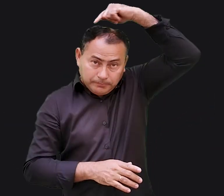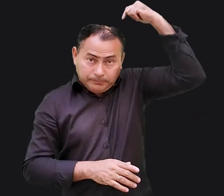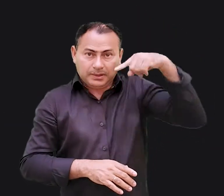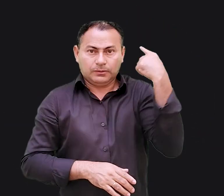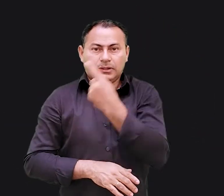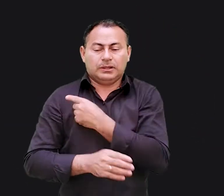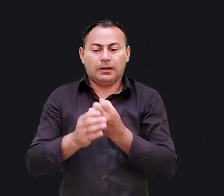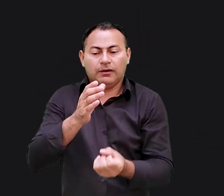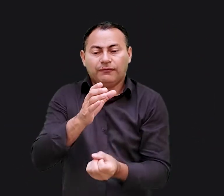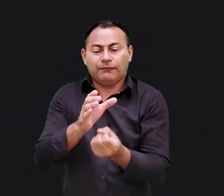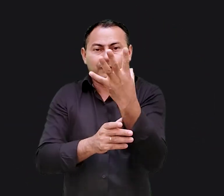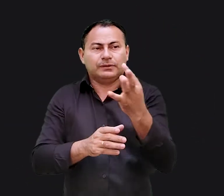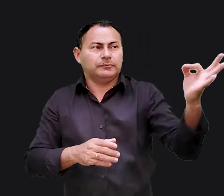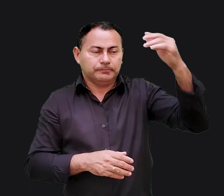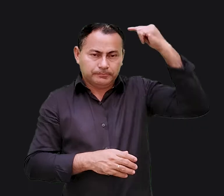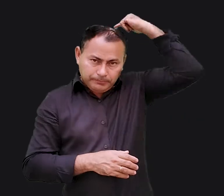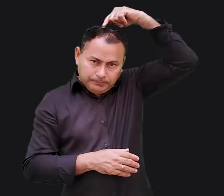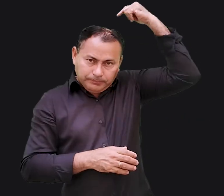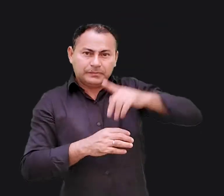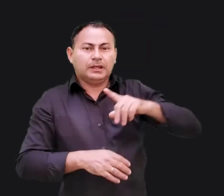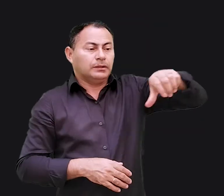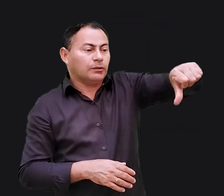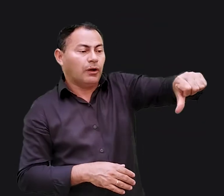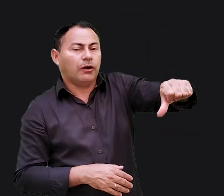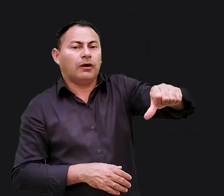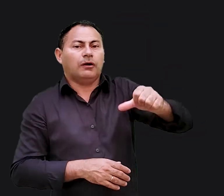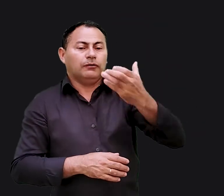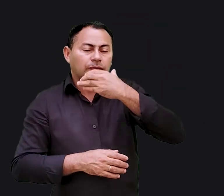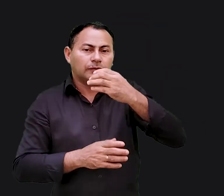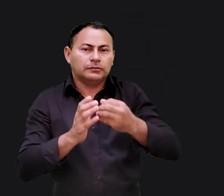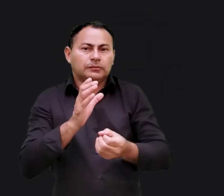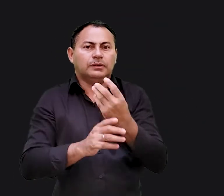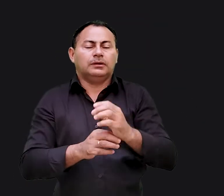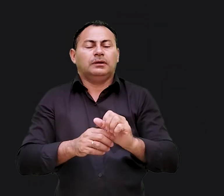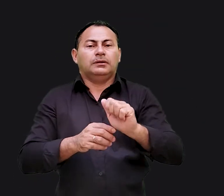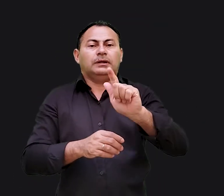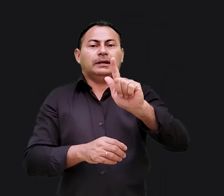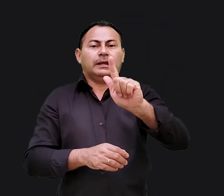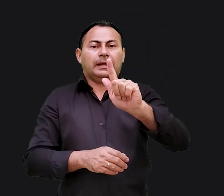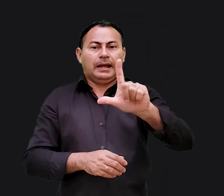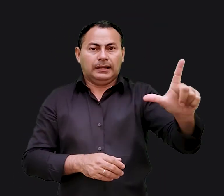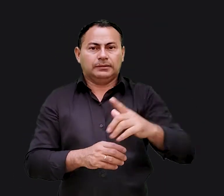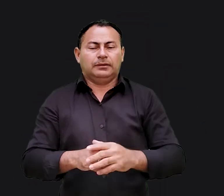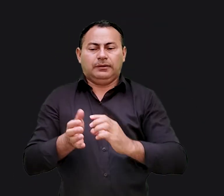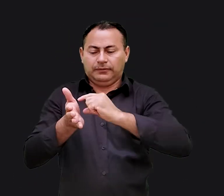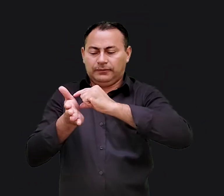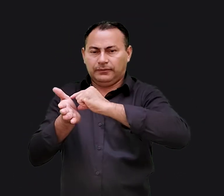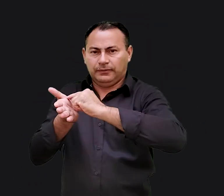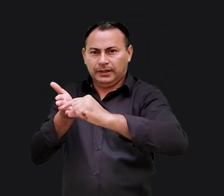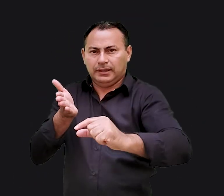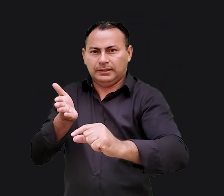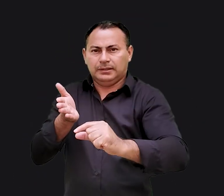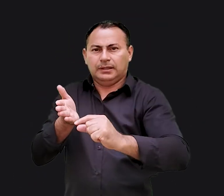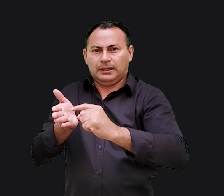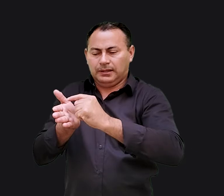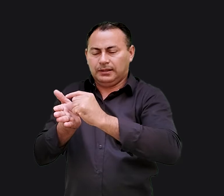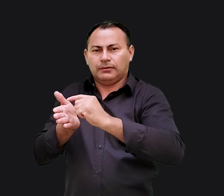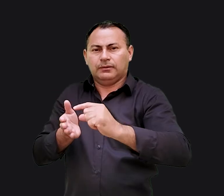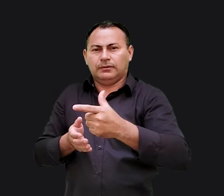fruto do Espírito. Há 9 frutos do Espírito mencionados em Gálatas capítulo 5, versículos 22 e